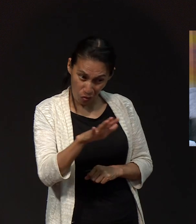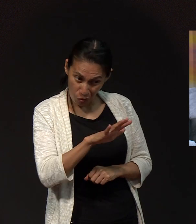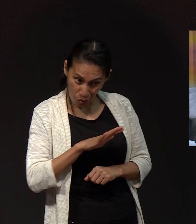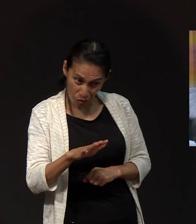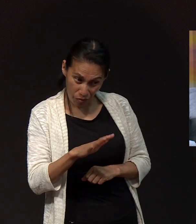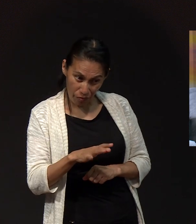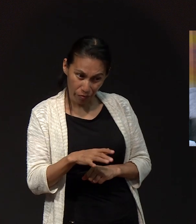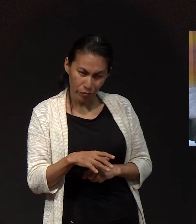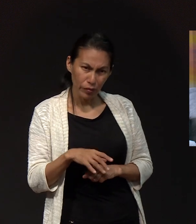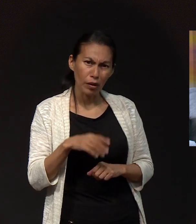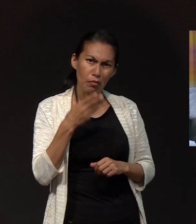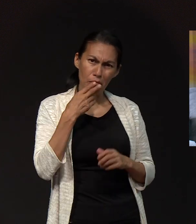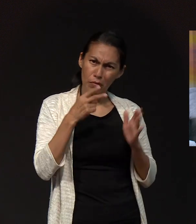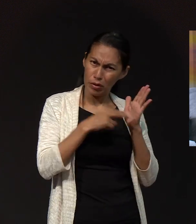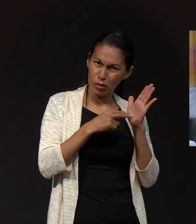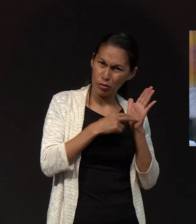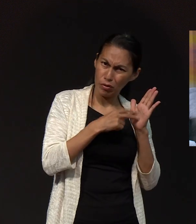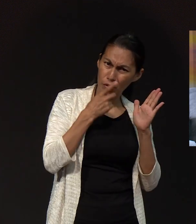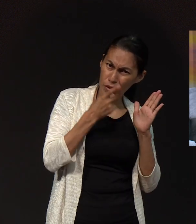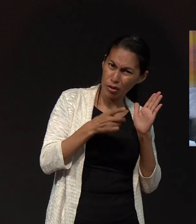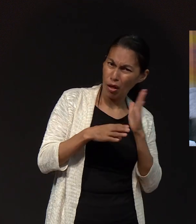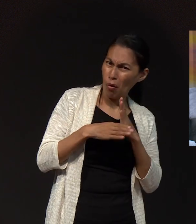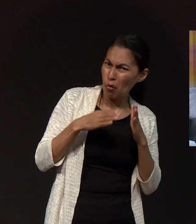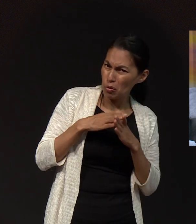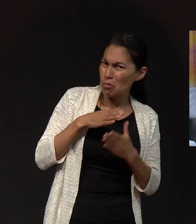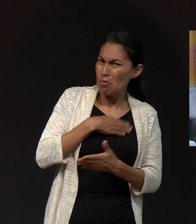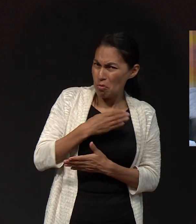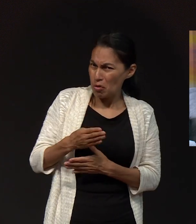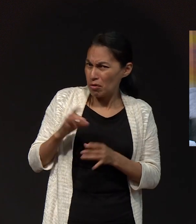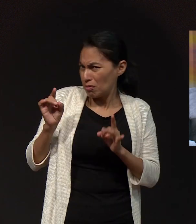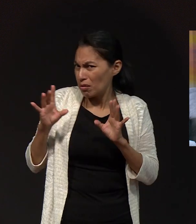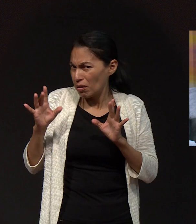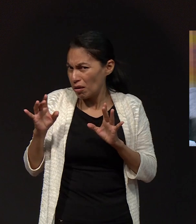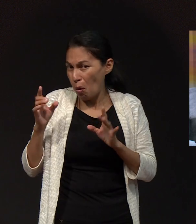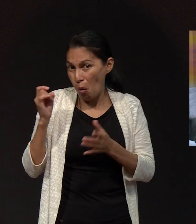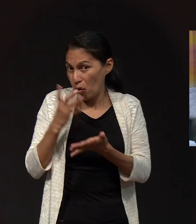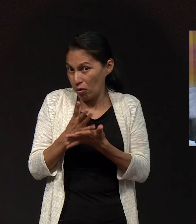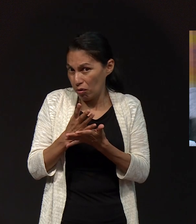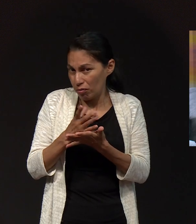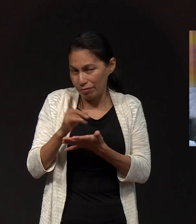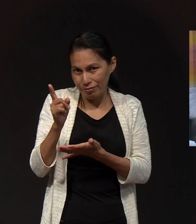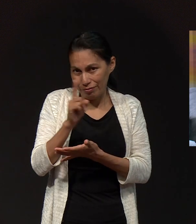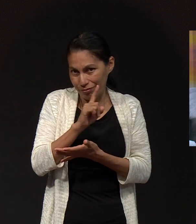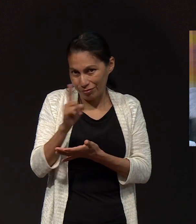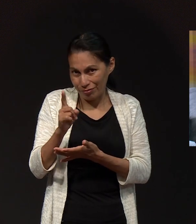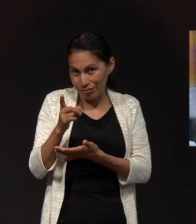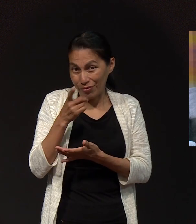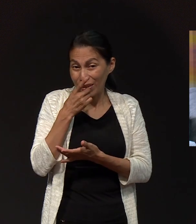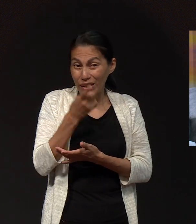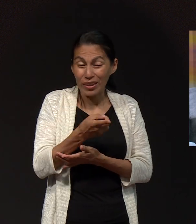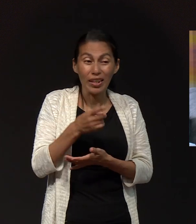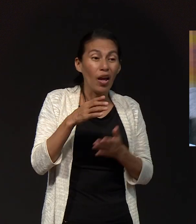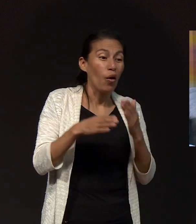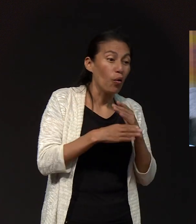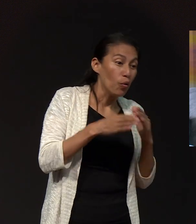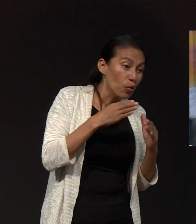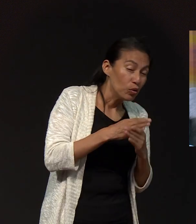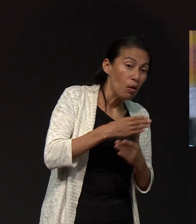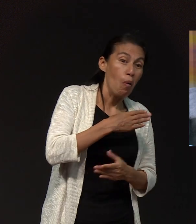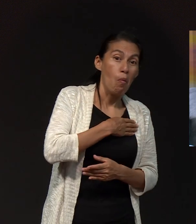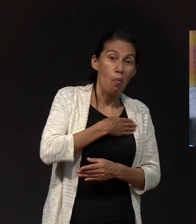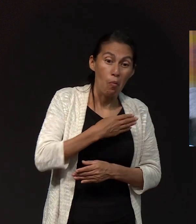así lo dice el versículo No dice que Solo nos van a pasar Cosas buenas O solo las que deseamos Pero dice que Aún las malas